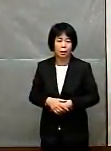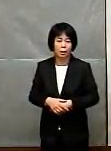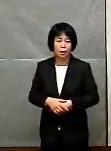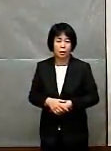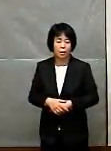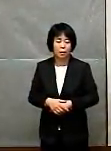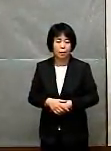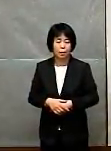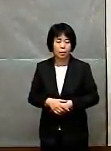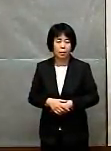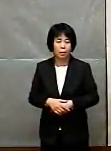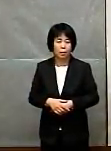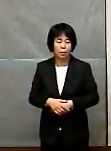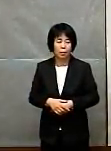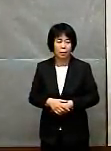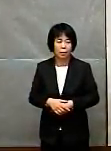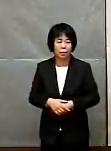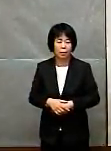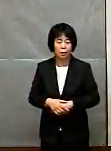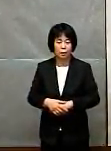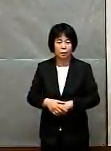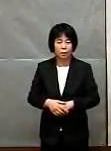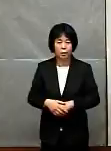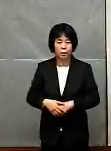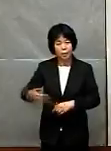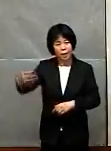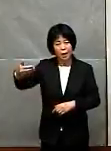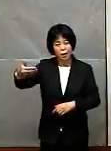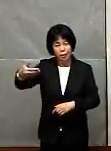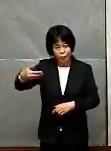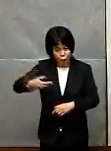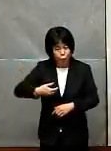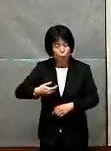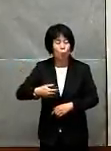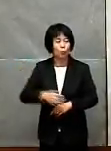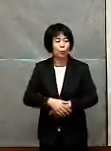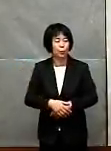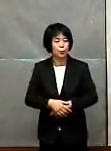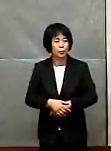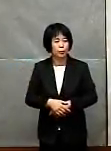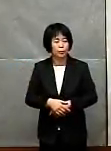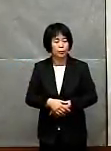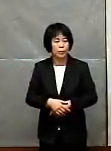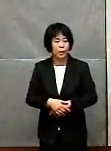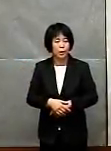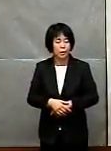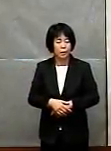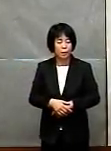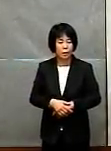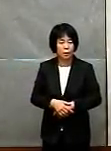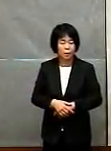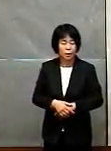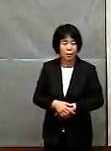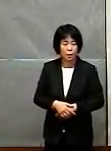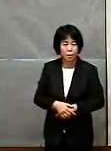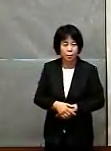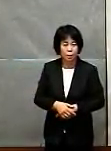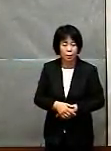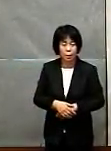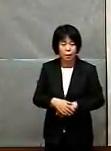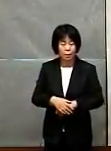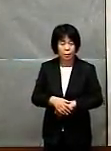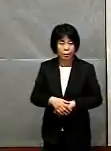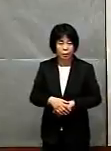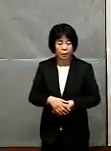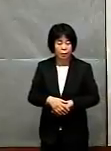じゃあ山新さん、時間も進んでおりますので簡潔にお願いいたします。 すいません、山形新聞田中です。今 NHK